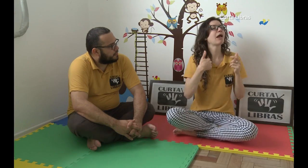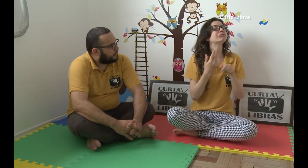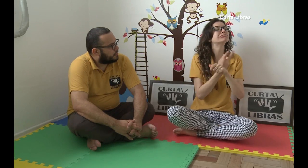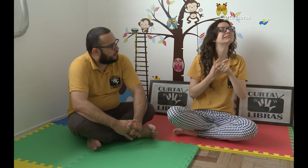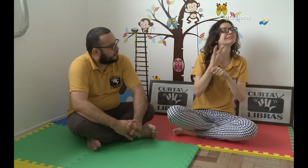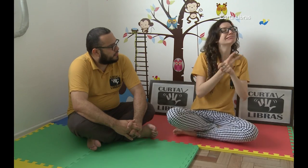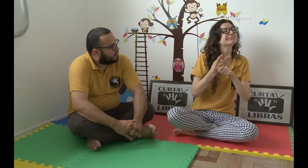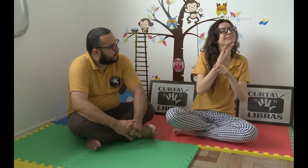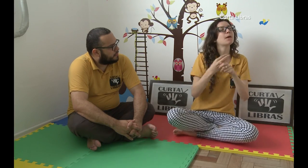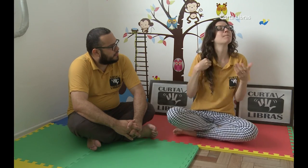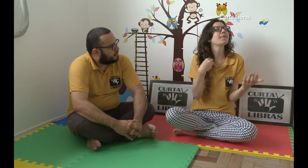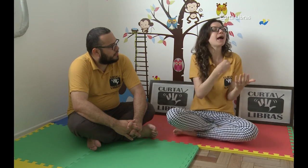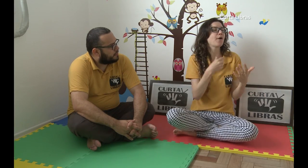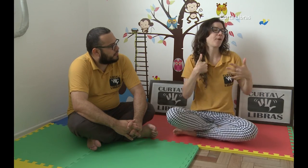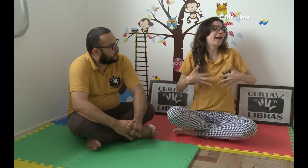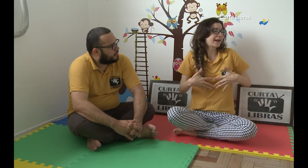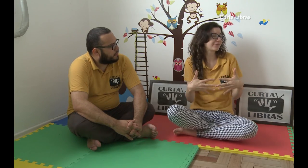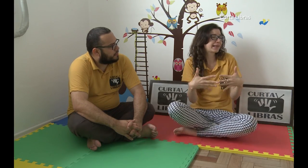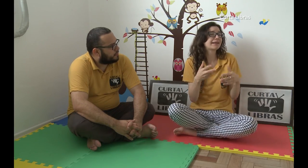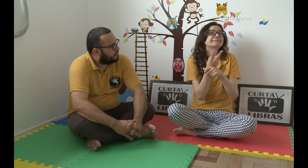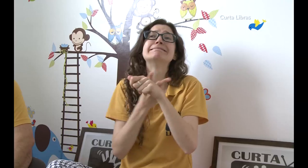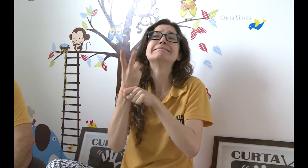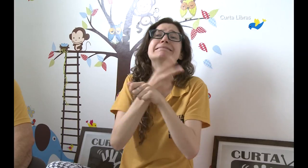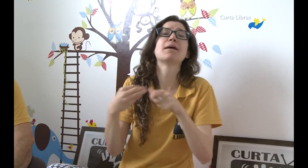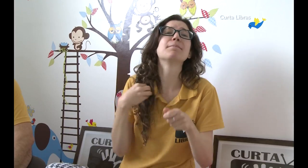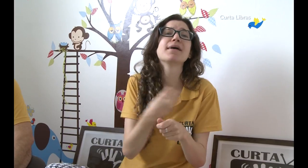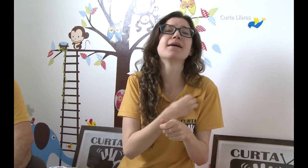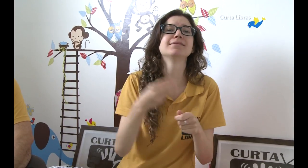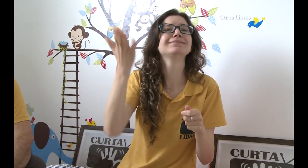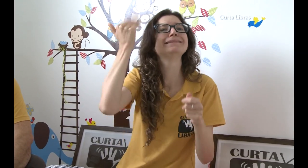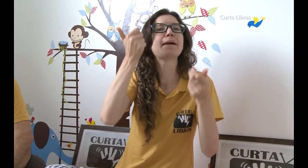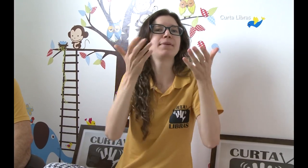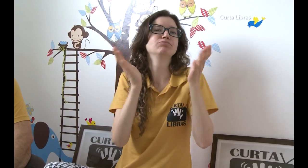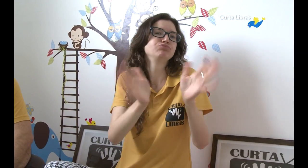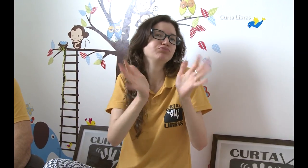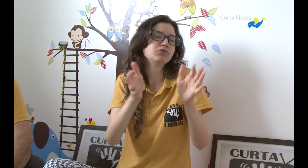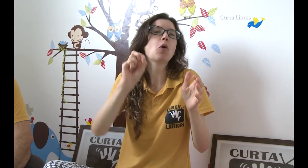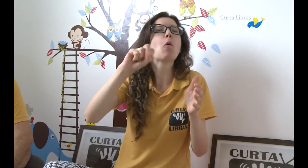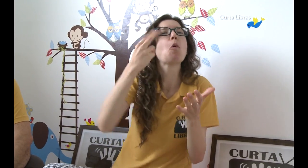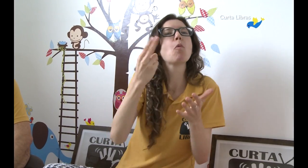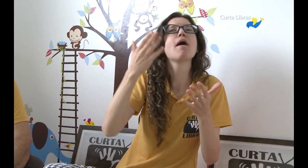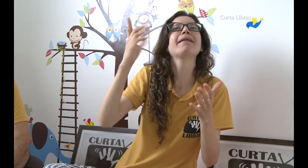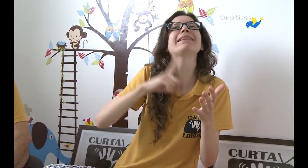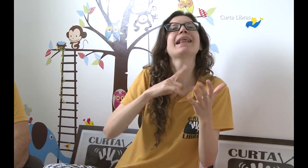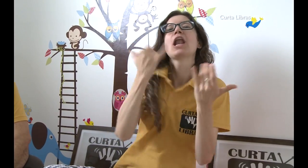Então eu procurei um médico Que soubesse língua de sinais Ou então que tivesse informações Em língua de sinais